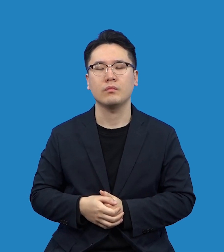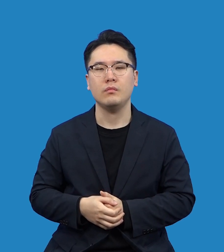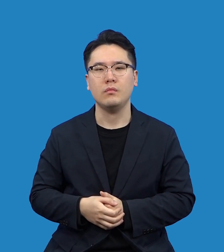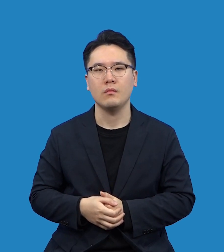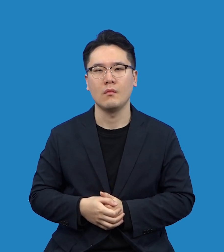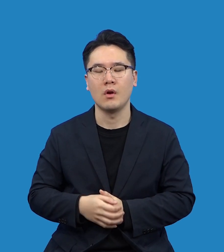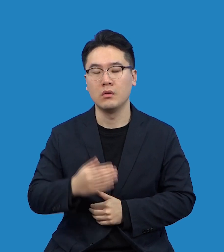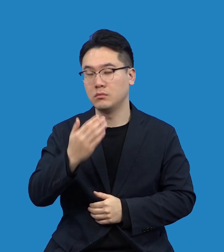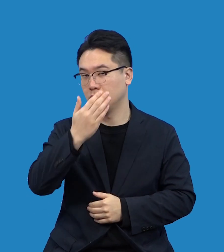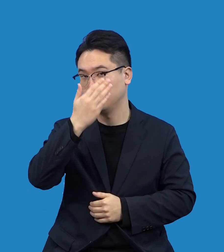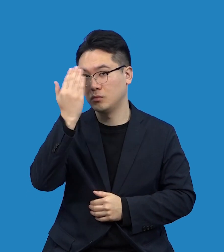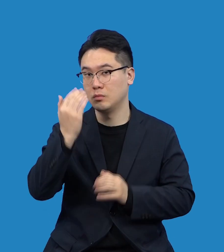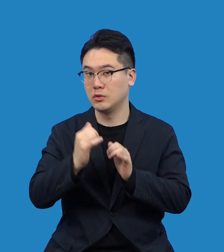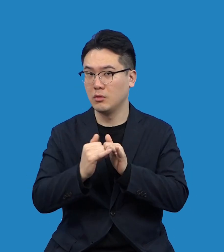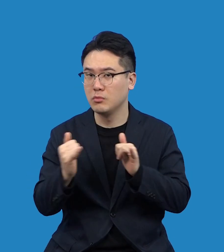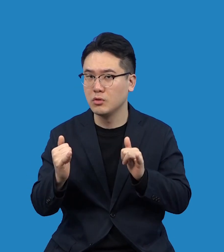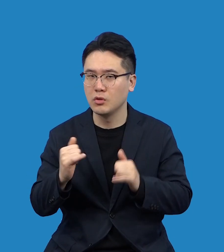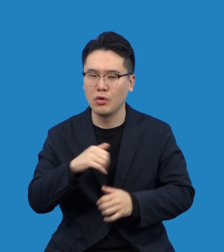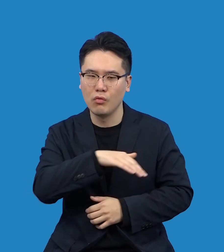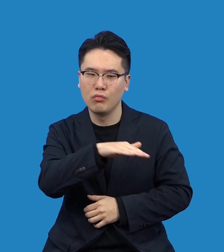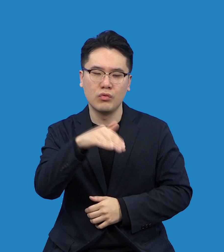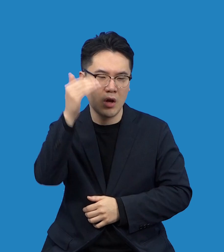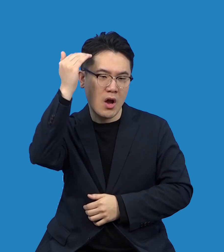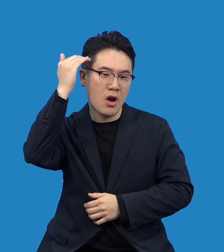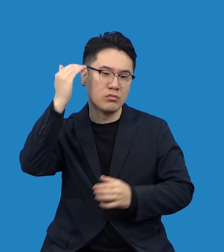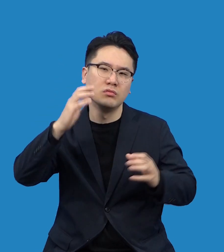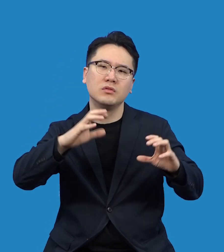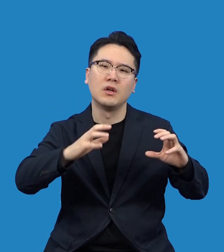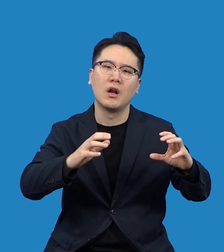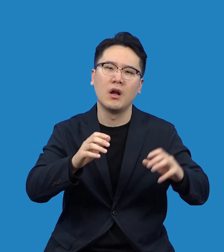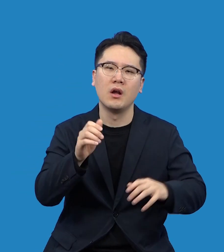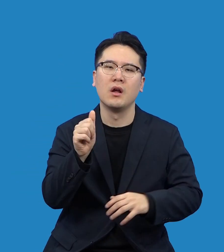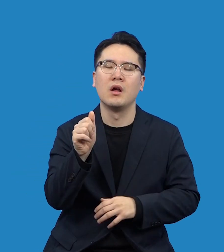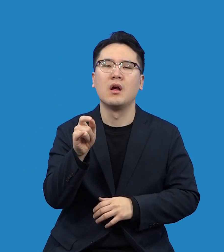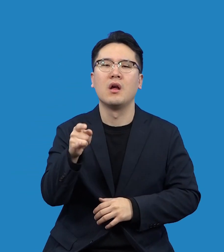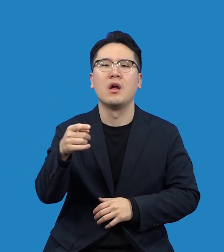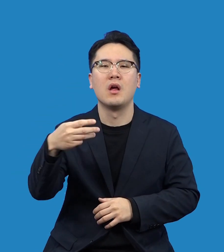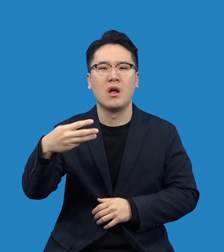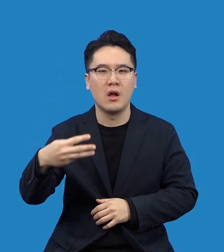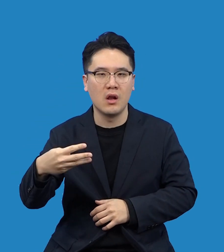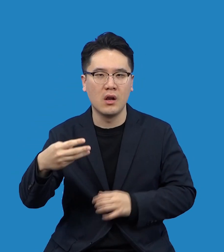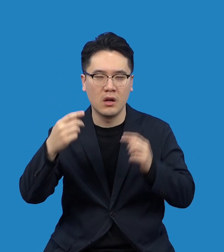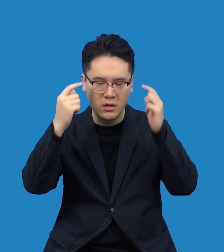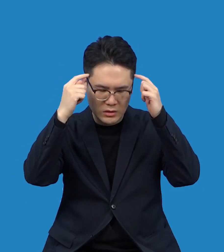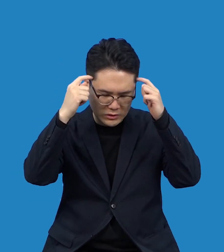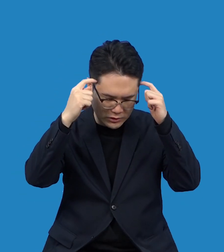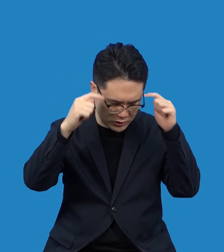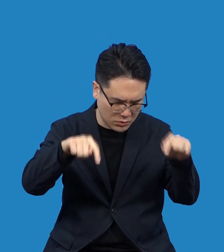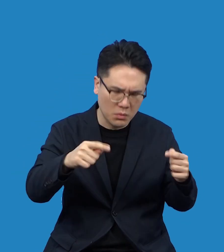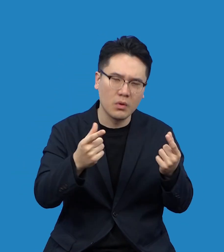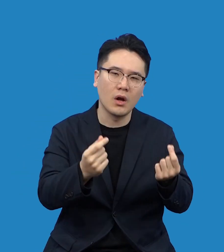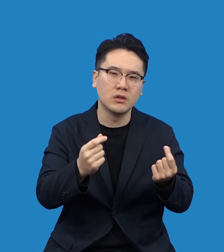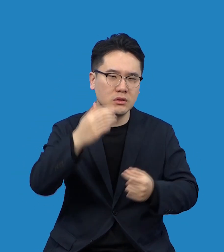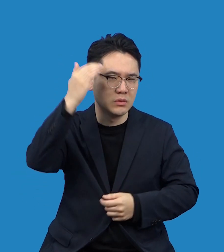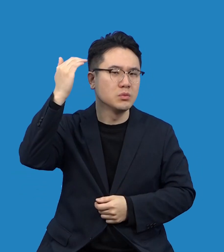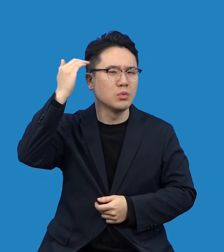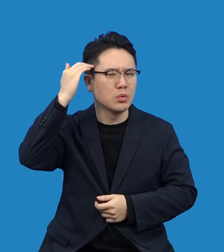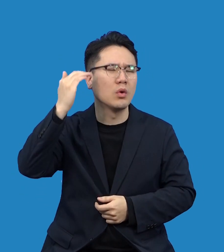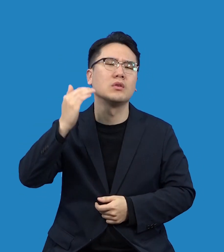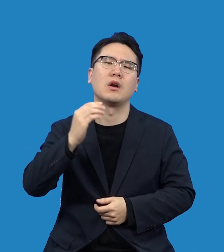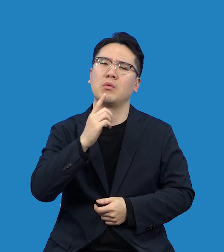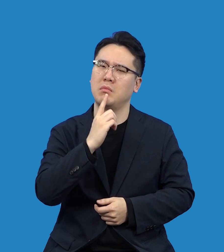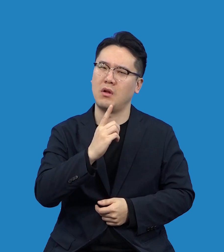오죽하면 젊은이들이 우리나라를 헬조선이라고 했겠습니까? 불안이 일상이 됐습니다. 불확실한